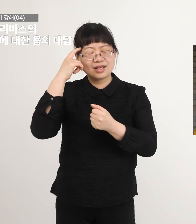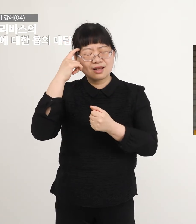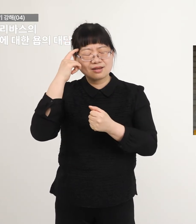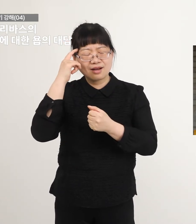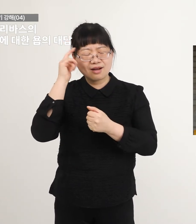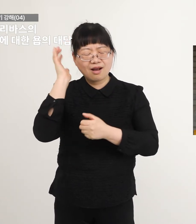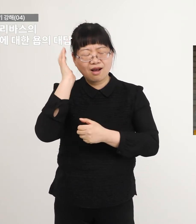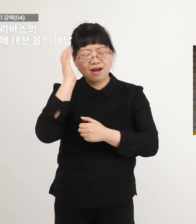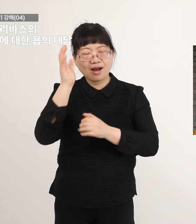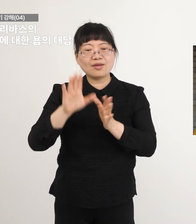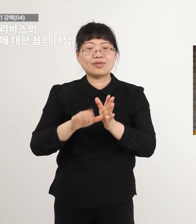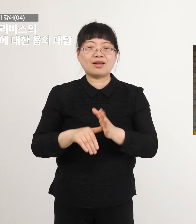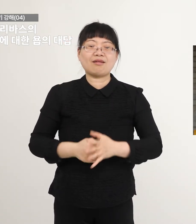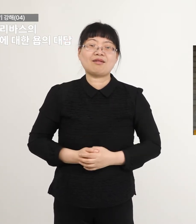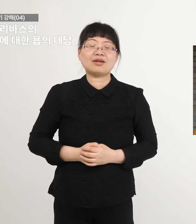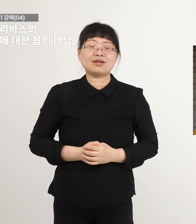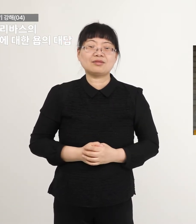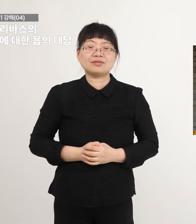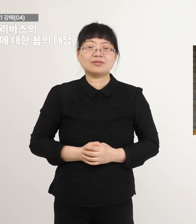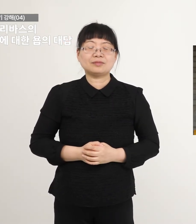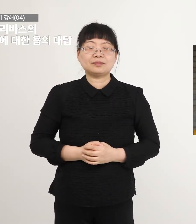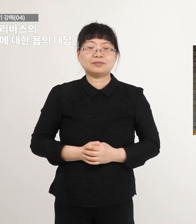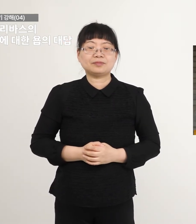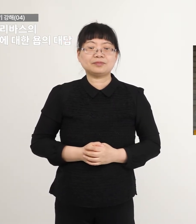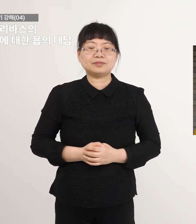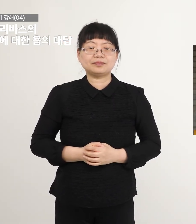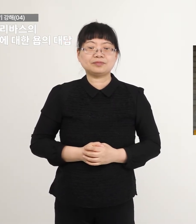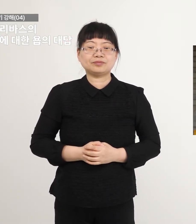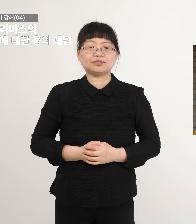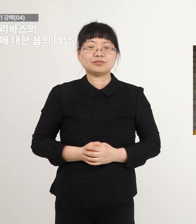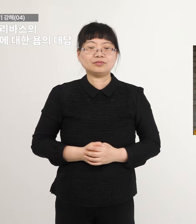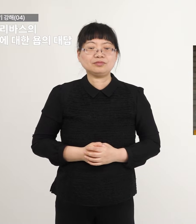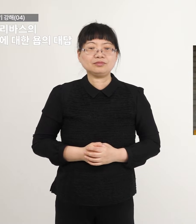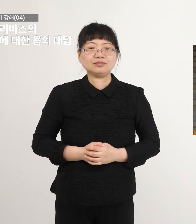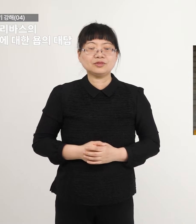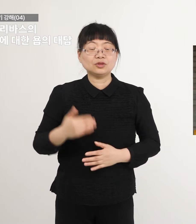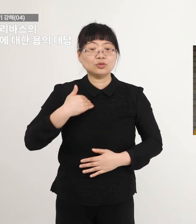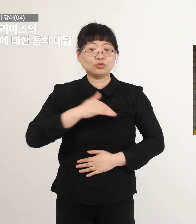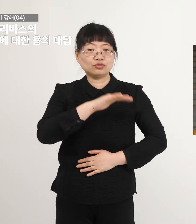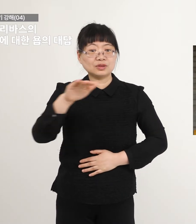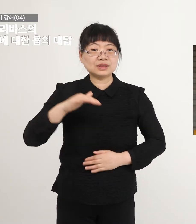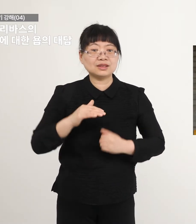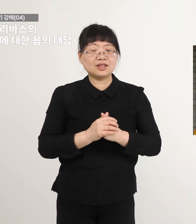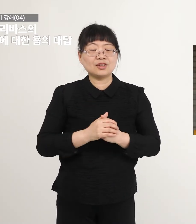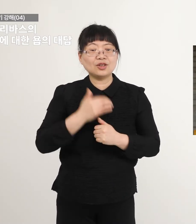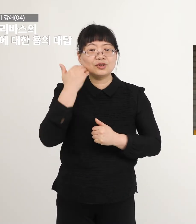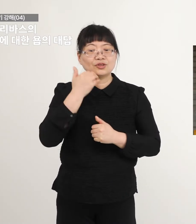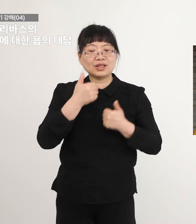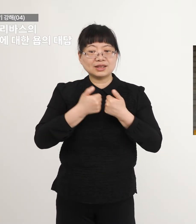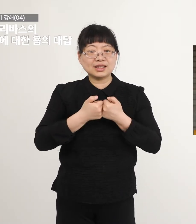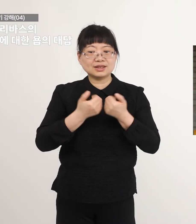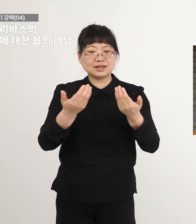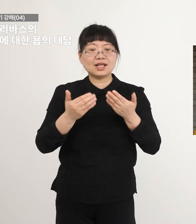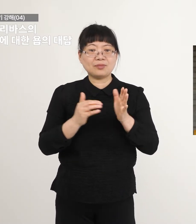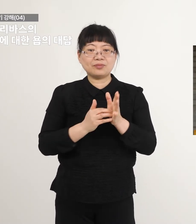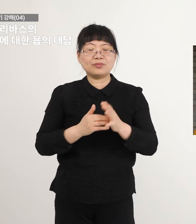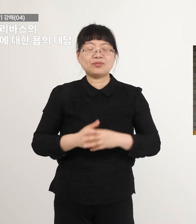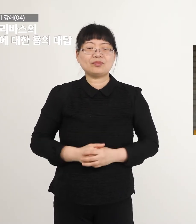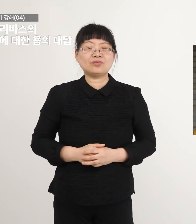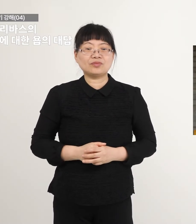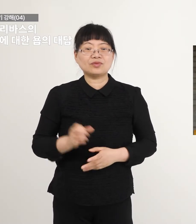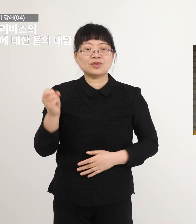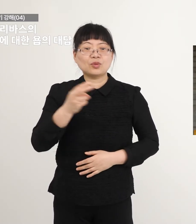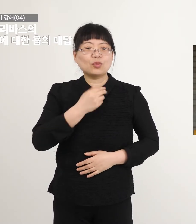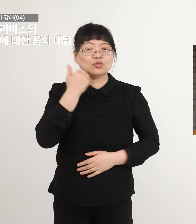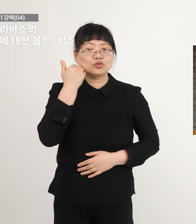번거로울 때. 자, 여러분 앞을 잠깐 보실까요? 우리도 누가 상담을 해오거나